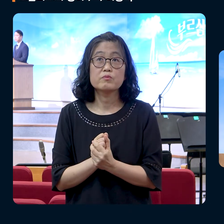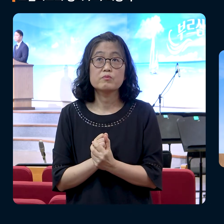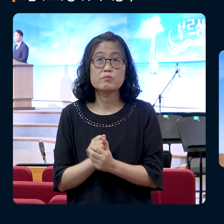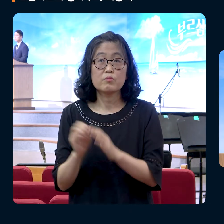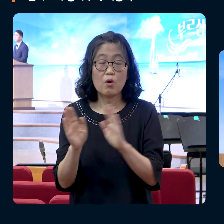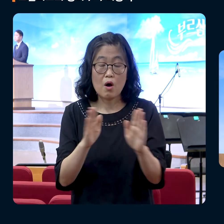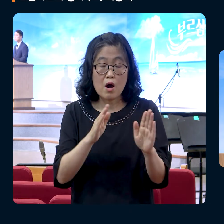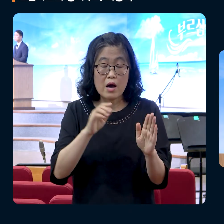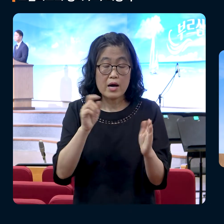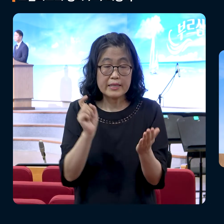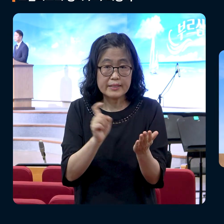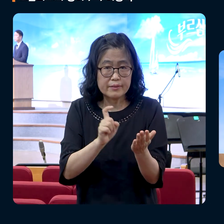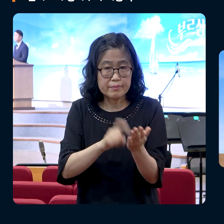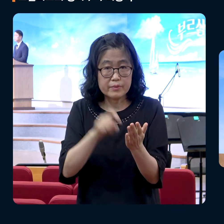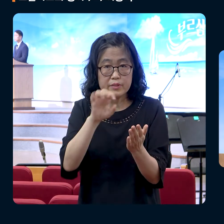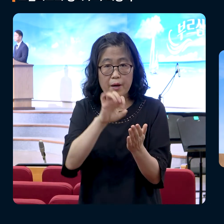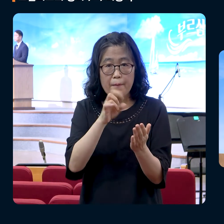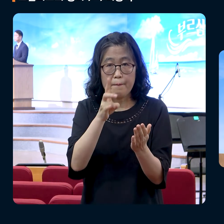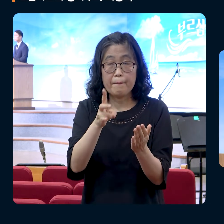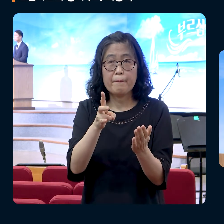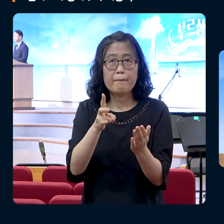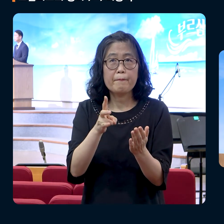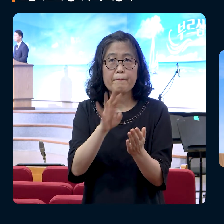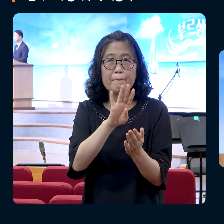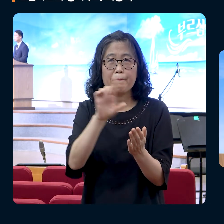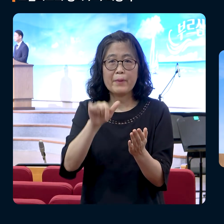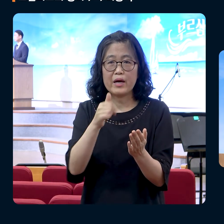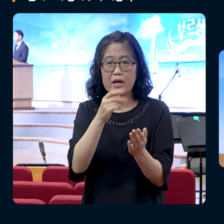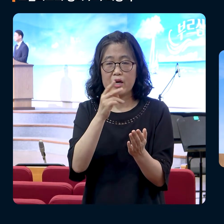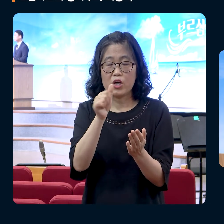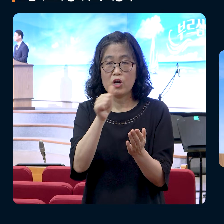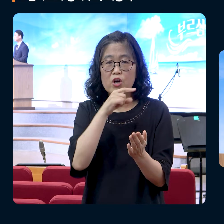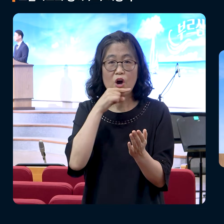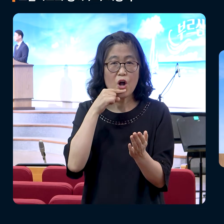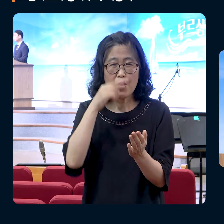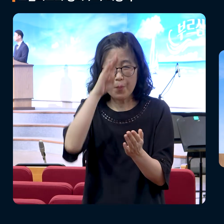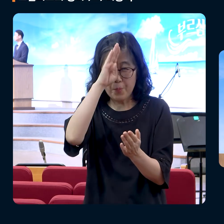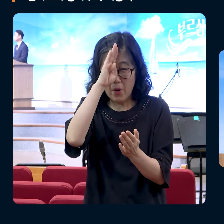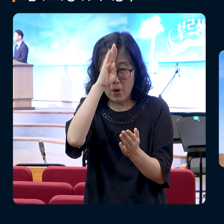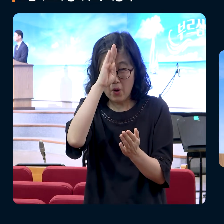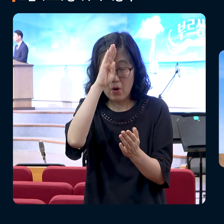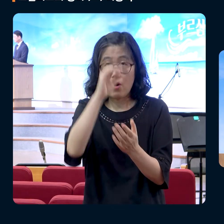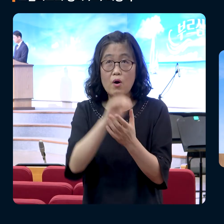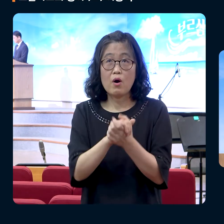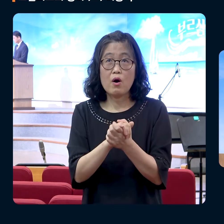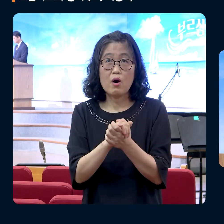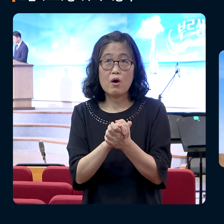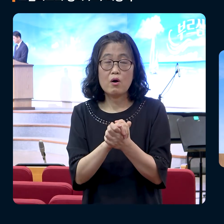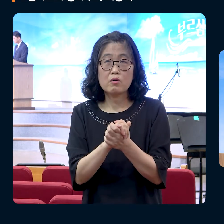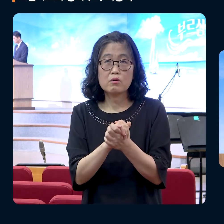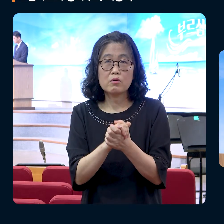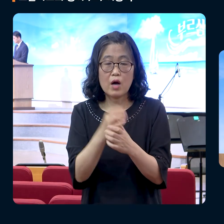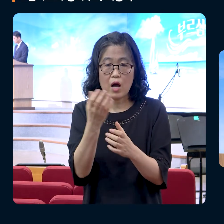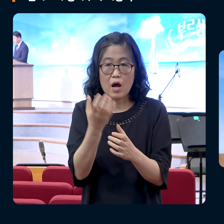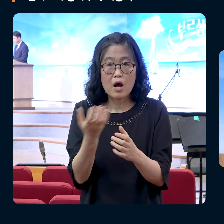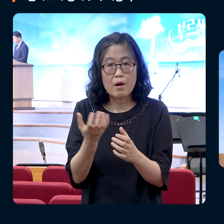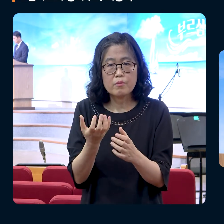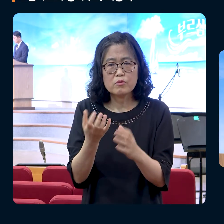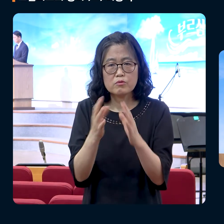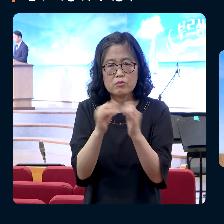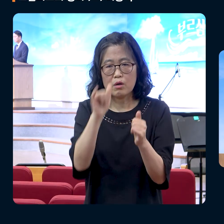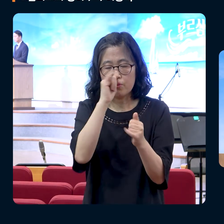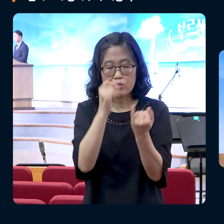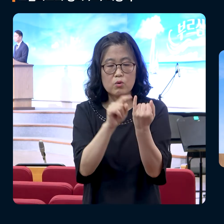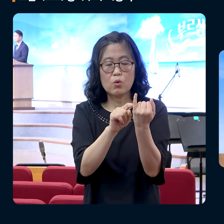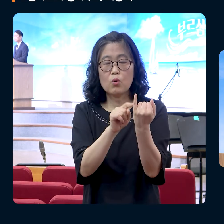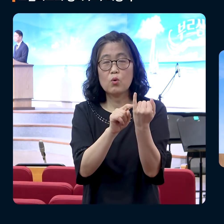급성 백혈병과 신장암을 동시에 앓고 계신 그런 성도님이 계십니다. 그리고 지금도 여전히 치료를 받고 계십니다.